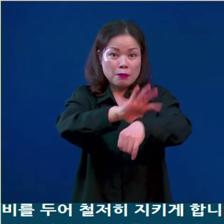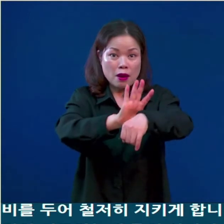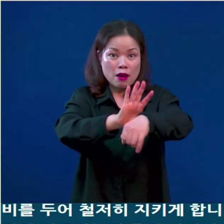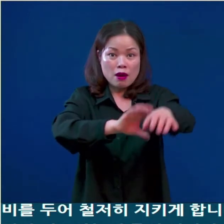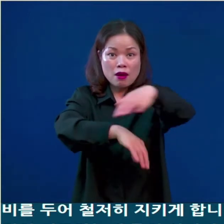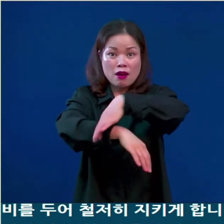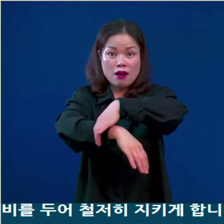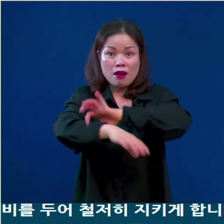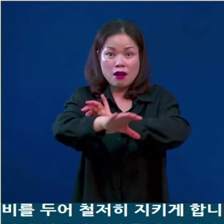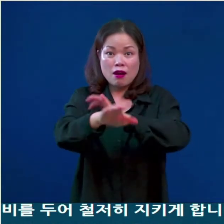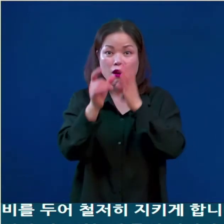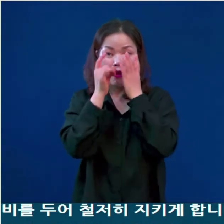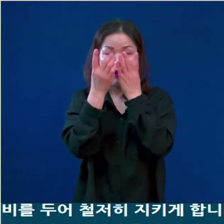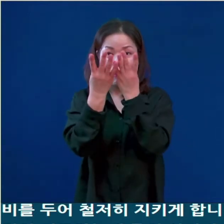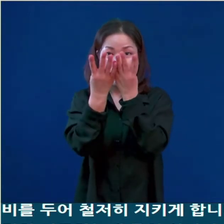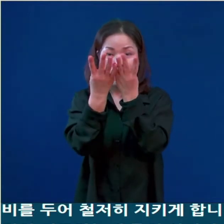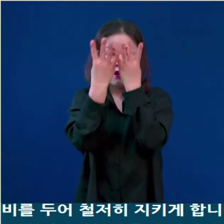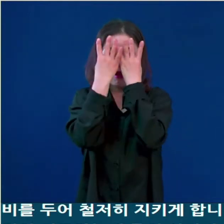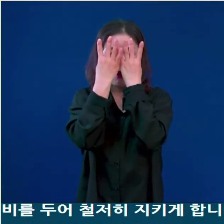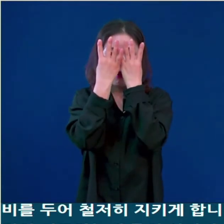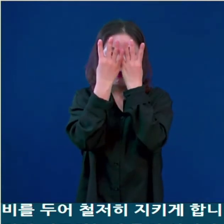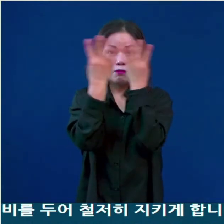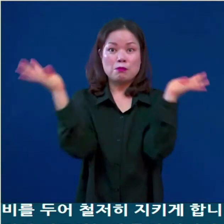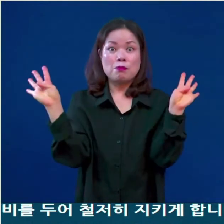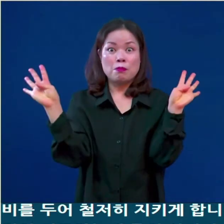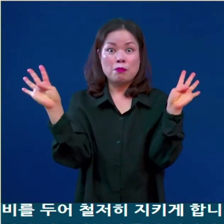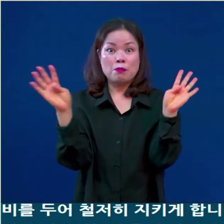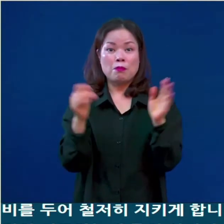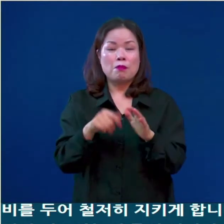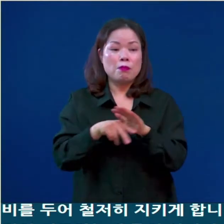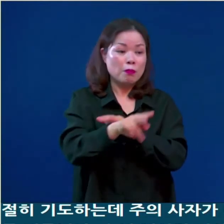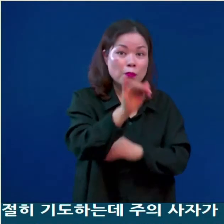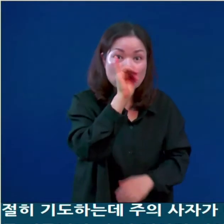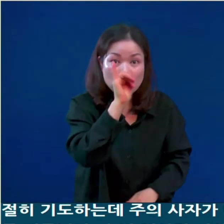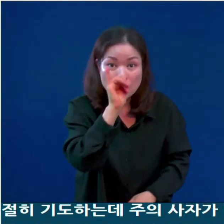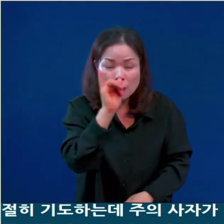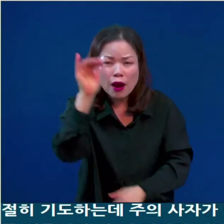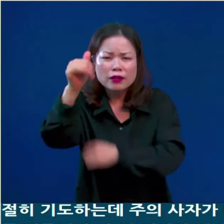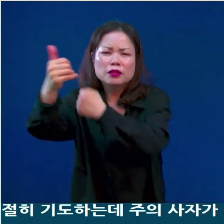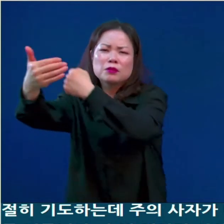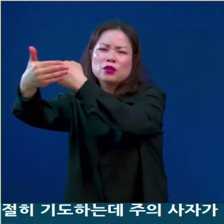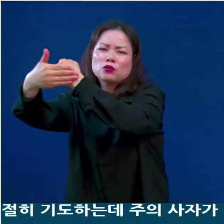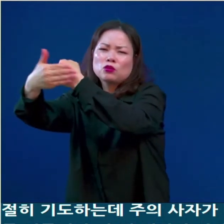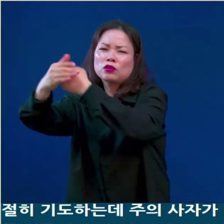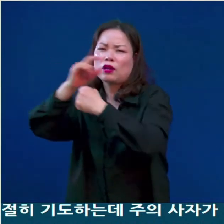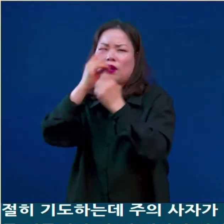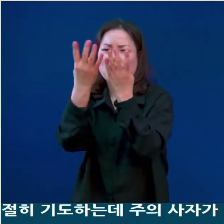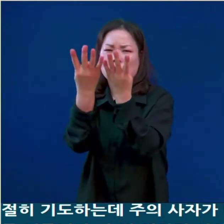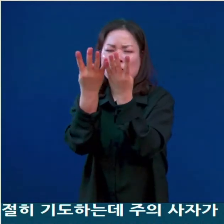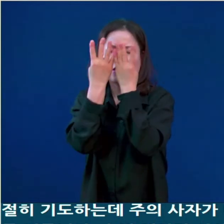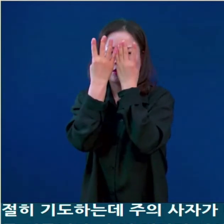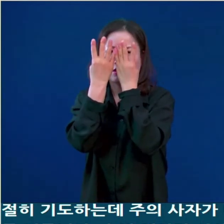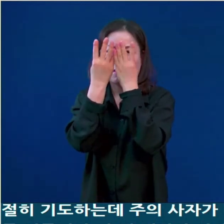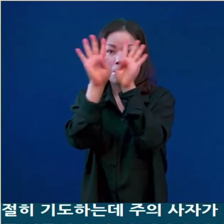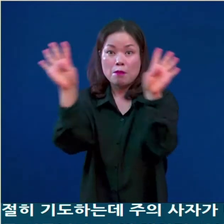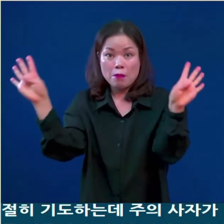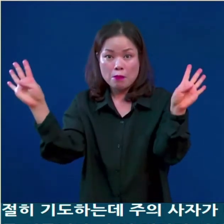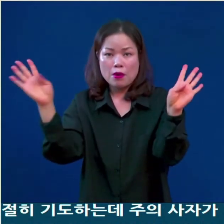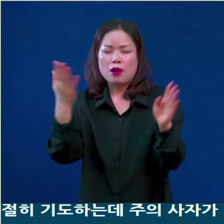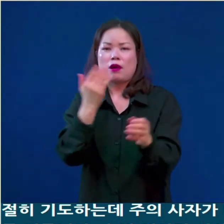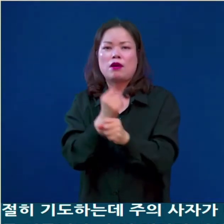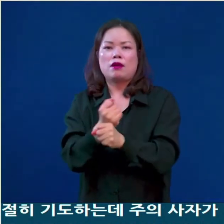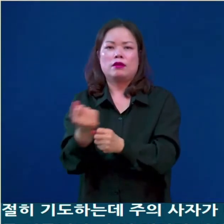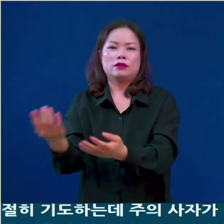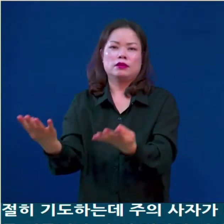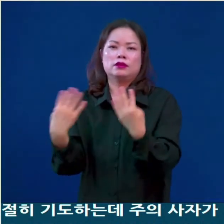베드로는 감옥에서 나옵니다. 베드로는 또다시 하나님의 도우심으로 감옥에서 풀려나는 은혜를